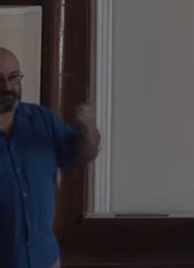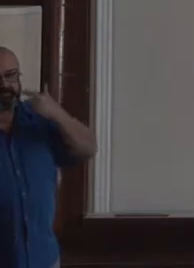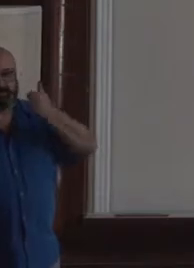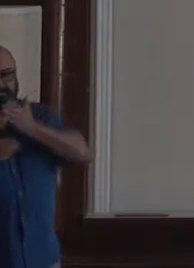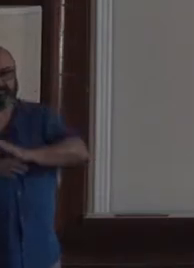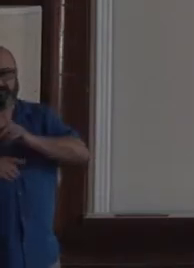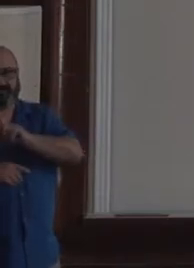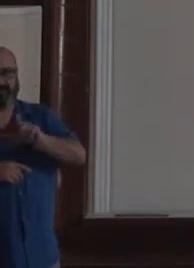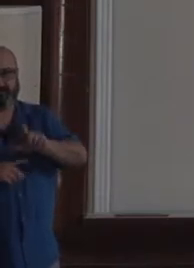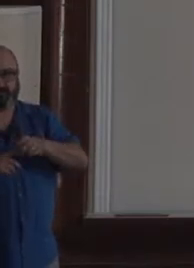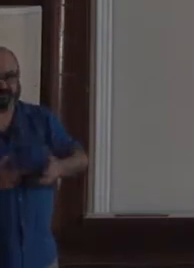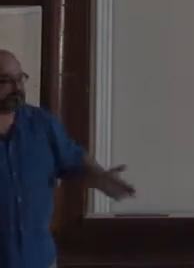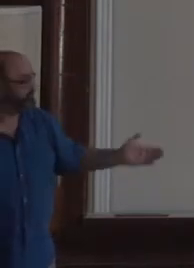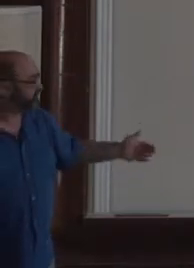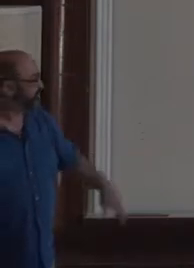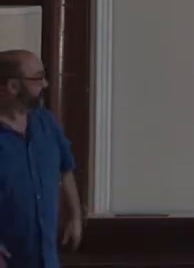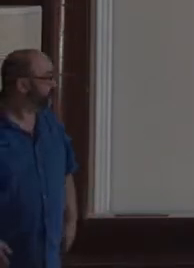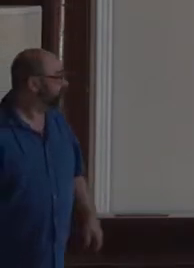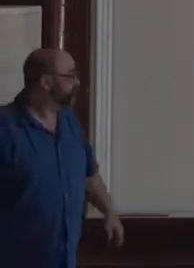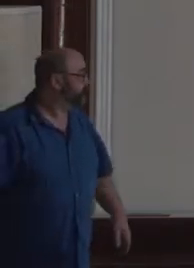m'attends à avoir 22.